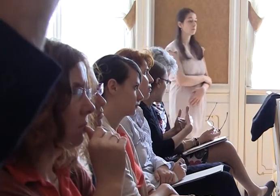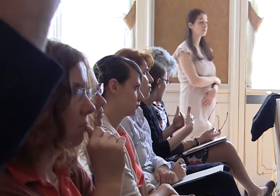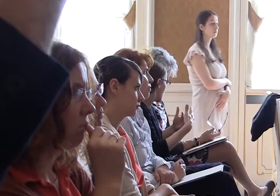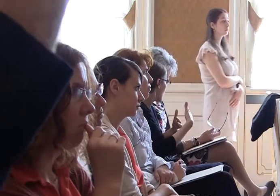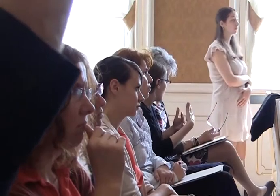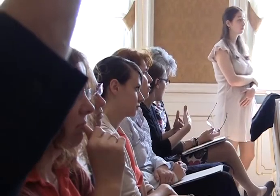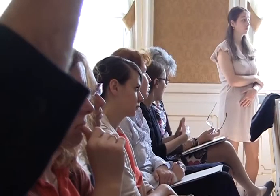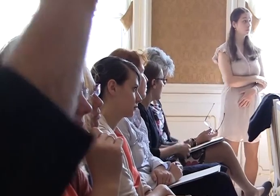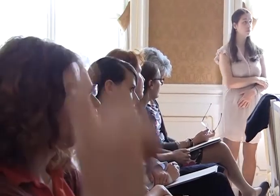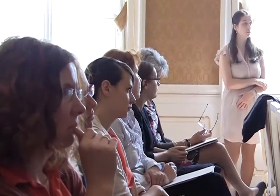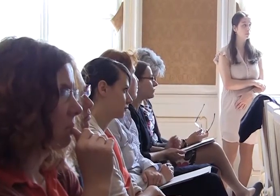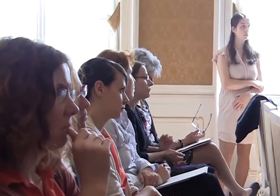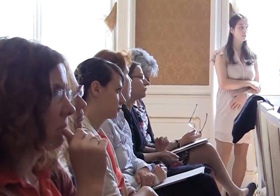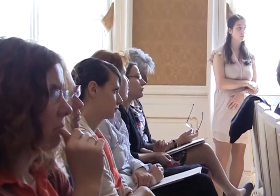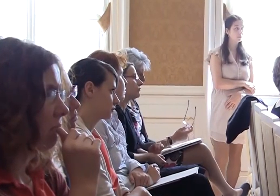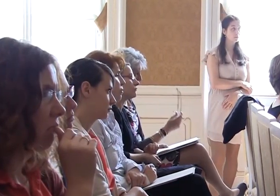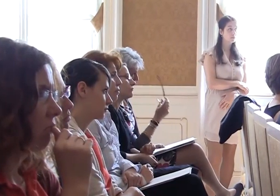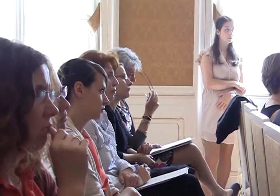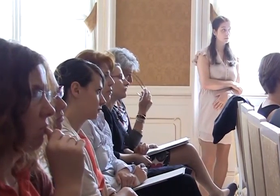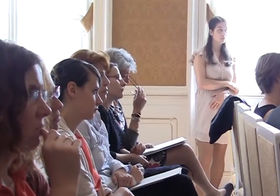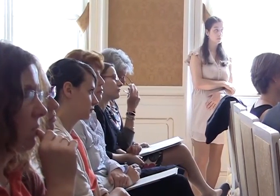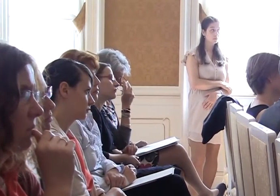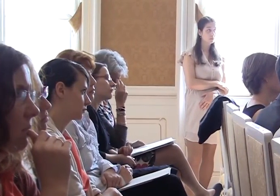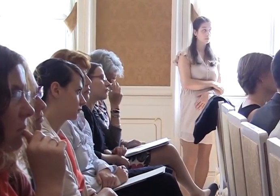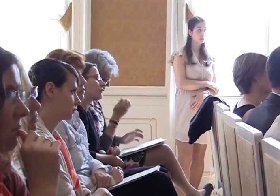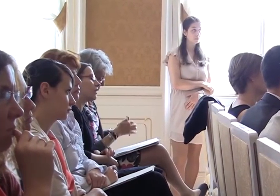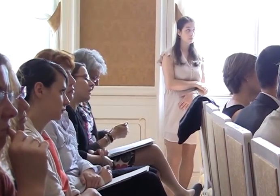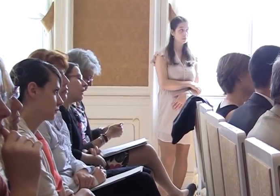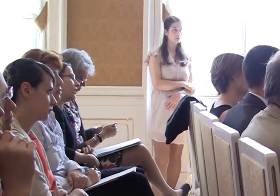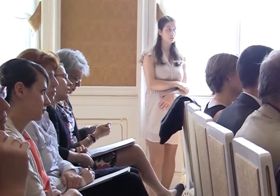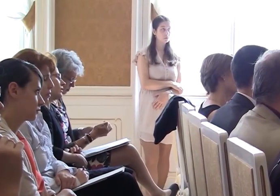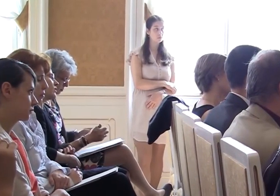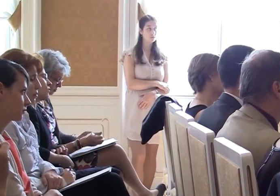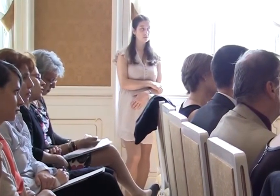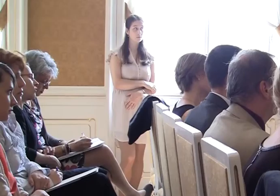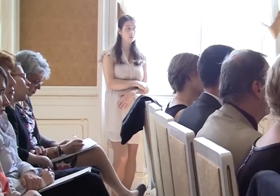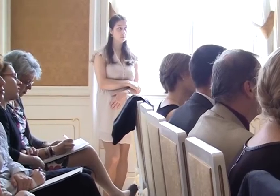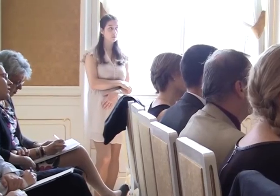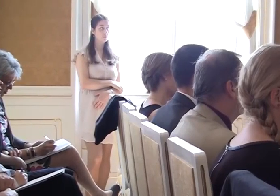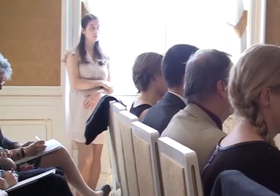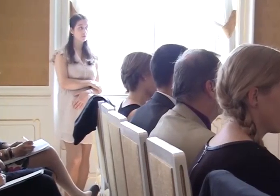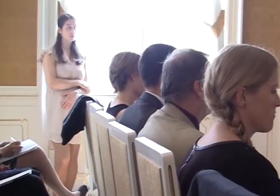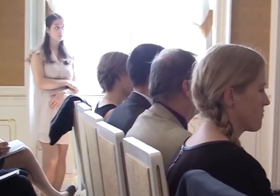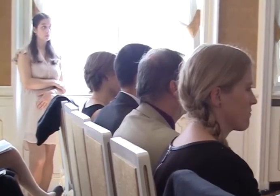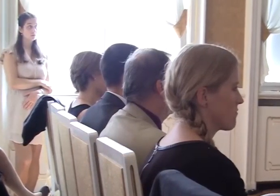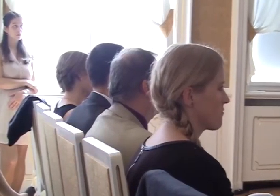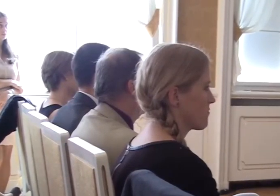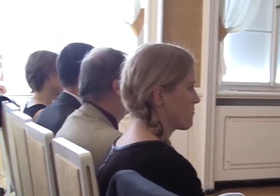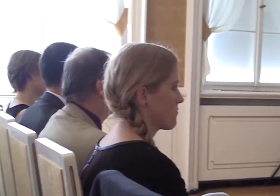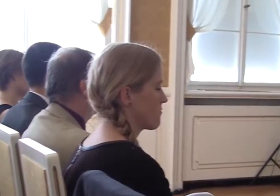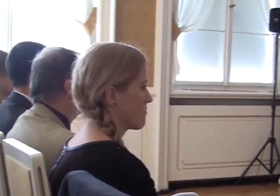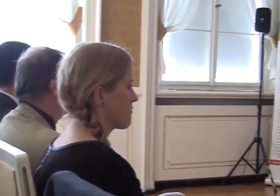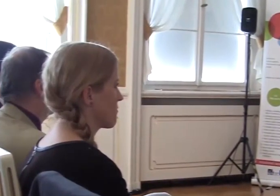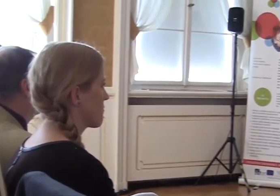jako nikoliv otázku, ale připomínku, jestli dovolíte, tak otázka ode mě směrem k vám. Z toho, co jste řekla, já jsem vyvodil, když jste říkala, že